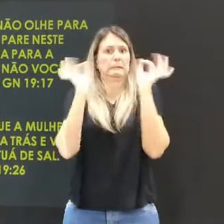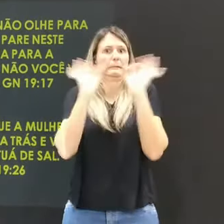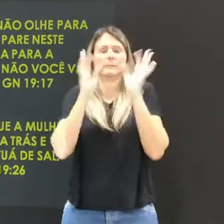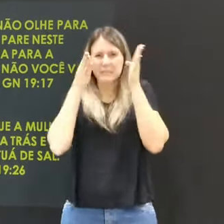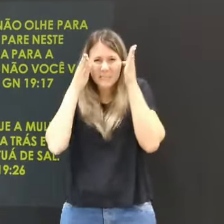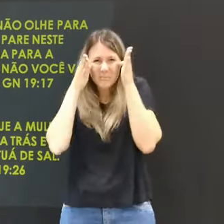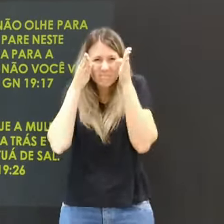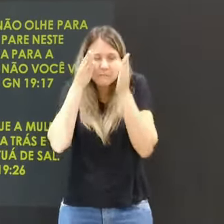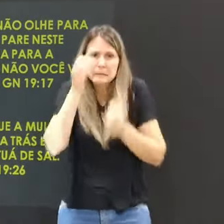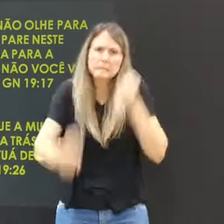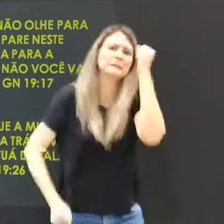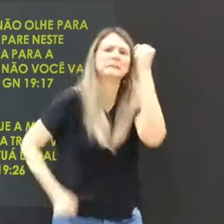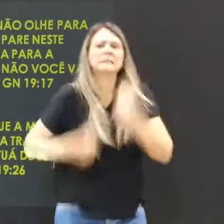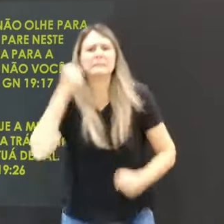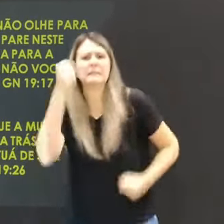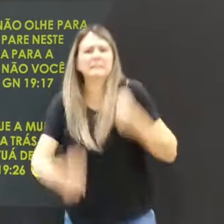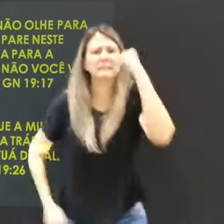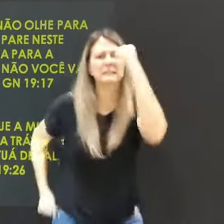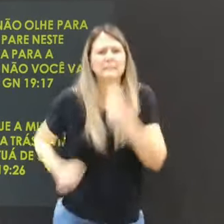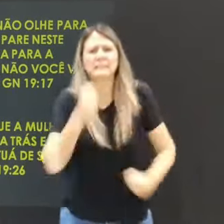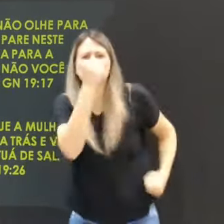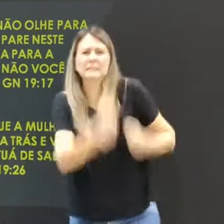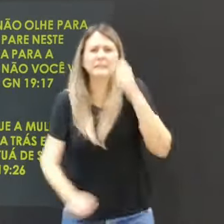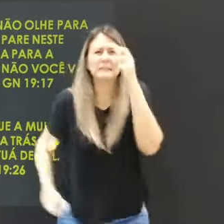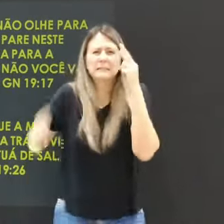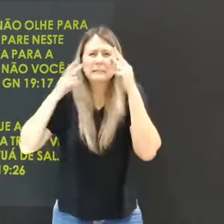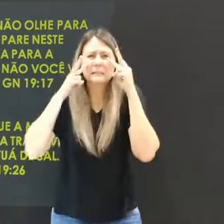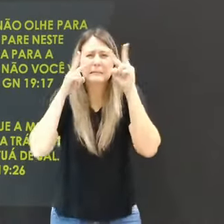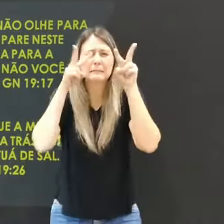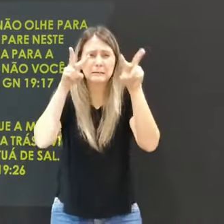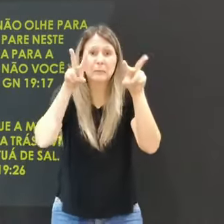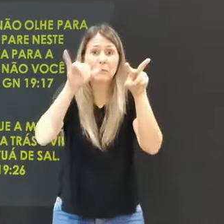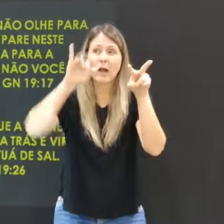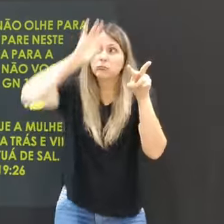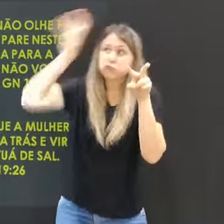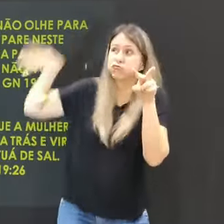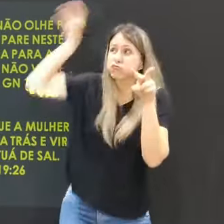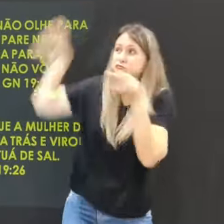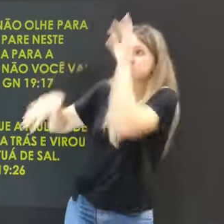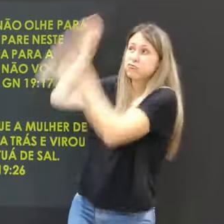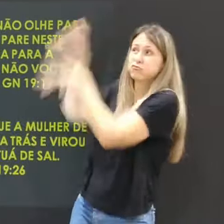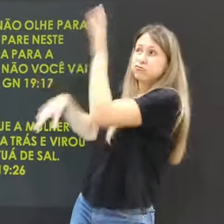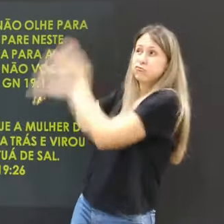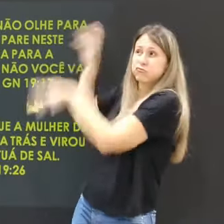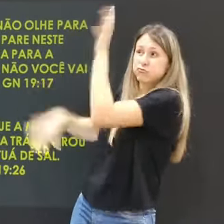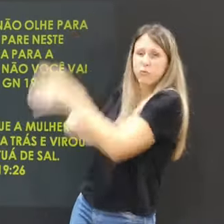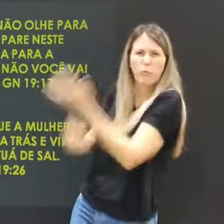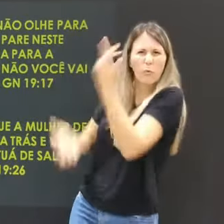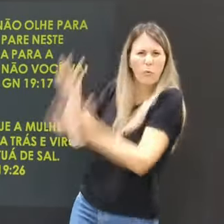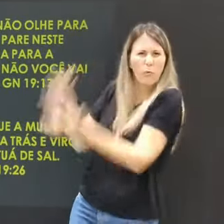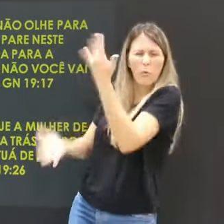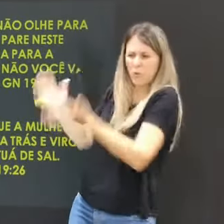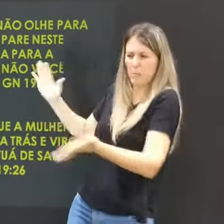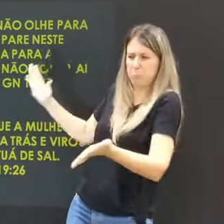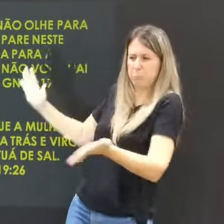olhem para trás. E eles foram direto para a montanha. E a cidade estava em destruição, fogo